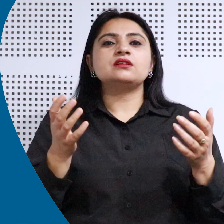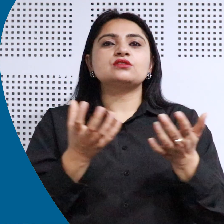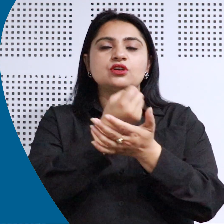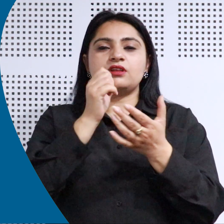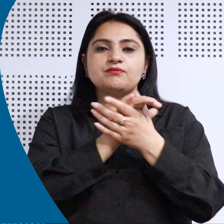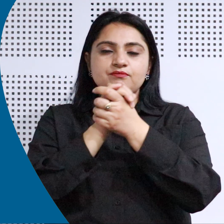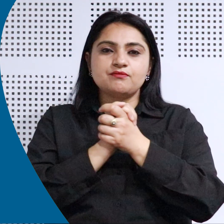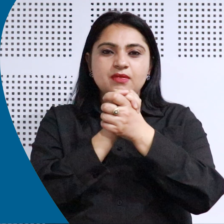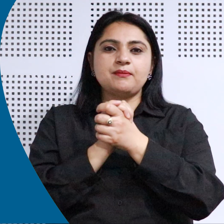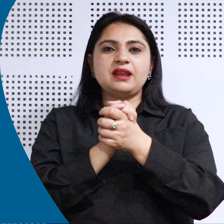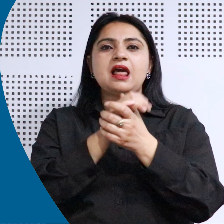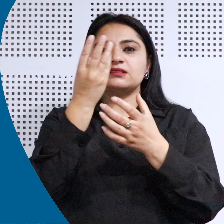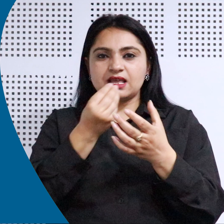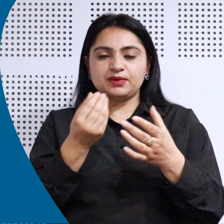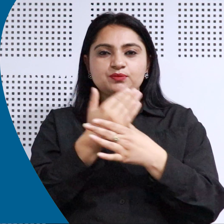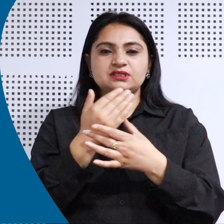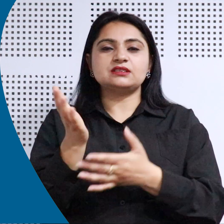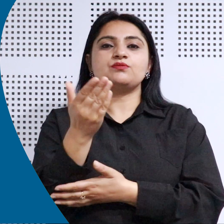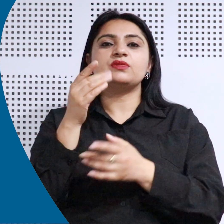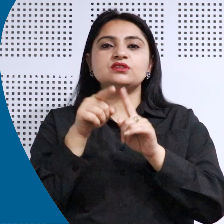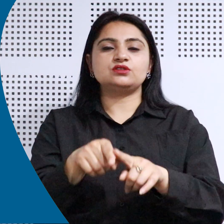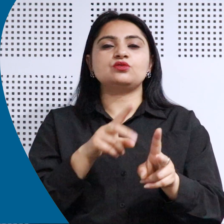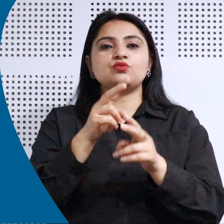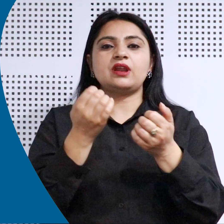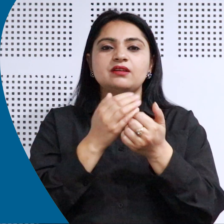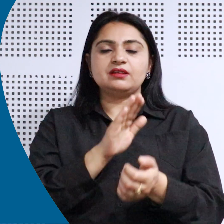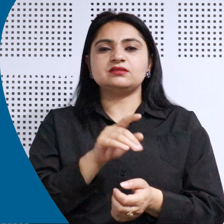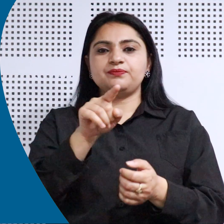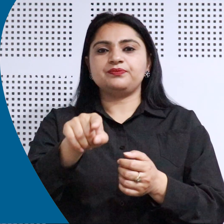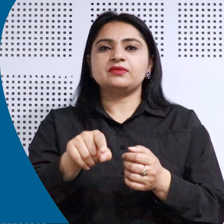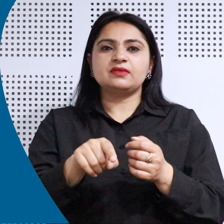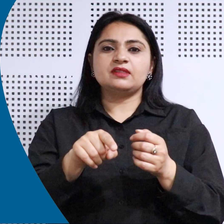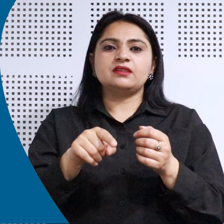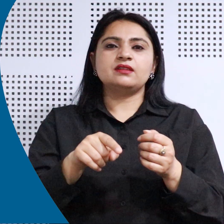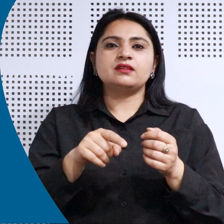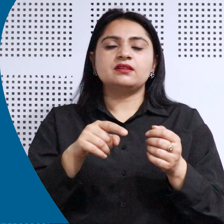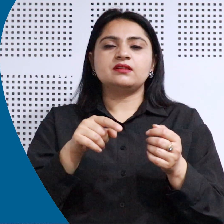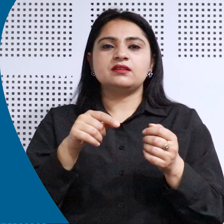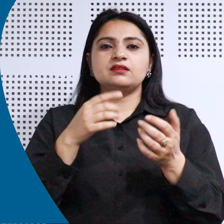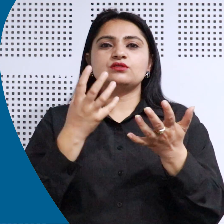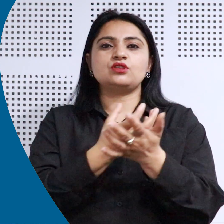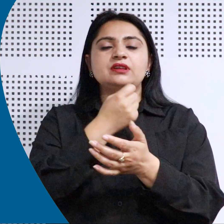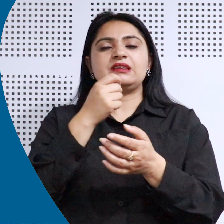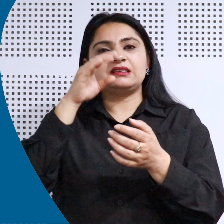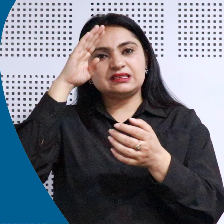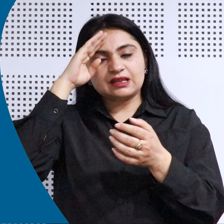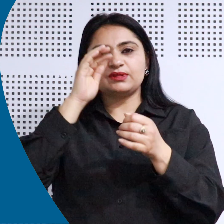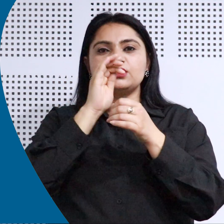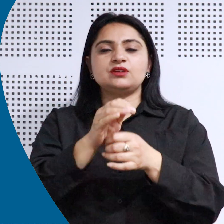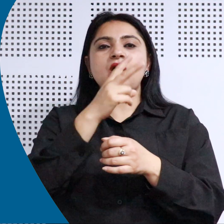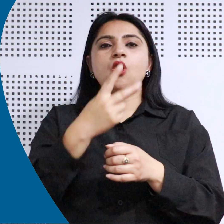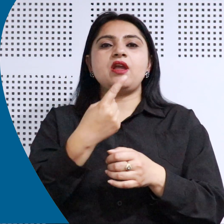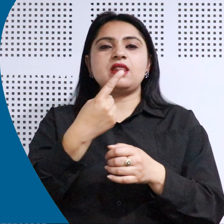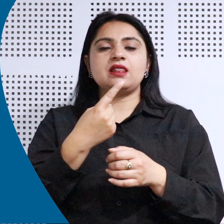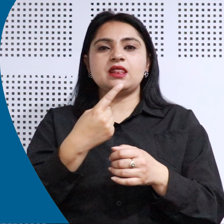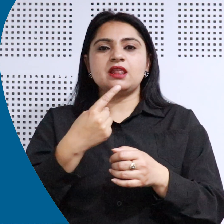अमनलाल मोदीसँग कुराकानी गर्नुभएको छ। प्रतिफल देखिराख्नु भएको छ नि। संघीय निजामती सेवा ऐन ल्याउन नसकेको धेरै वर्ष भएको थियो।